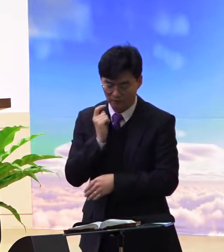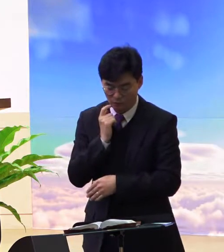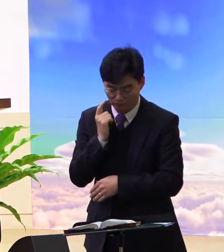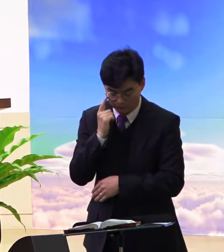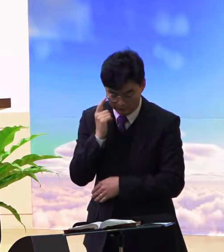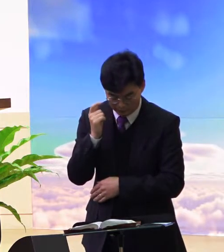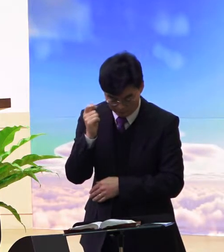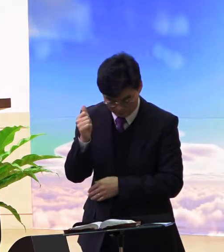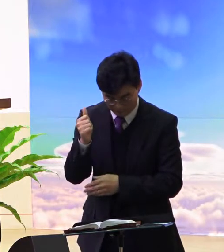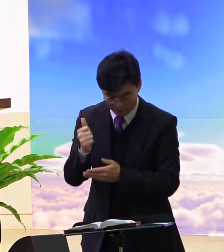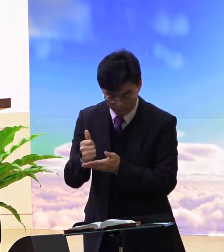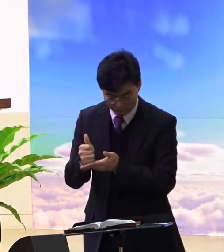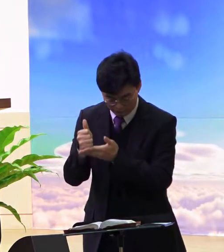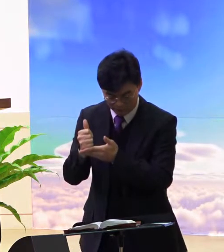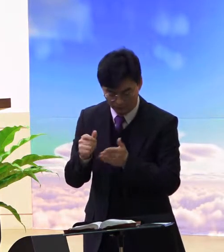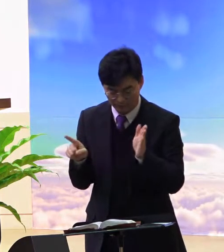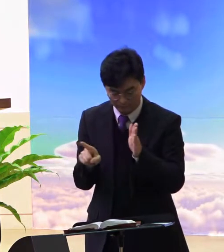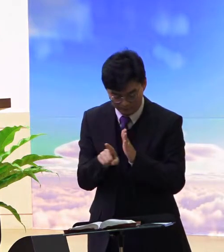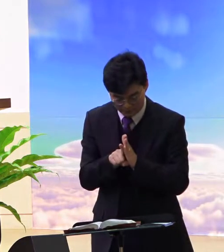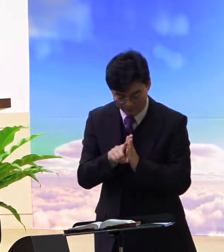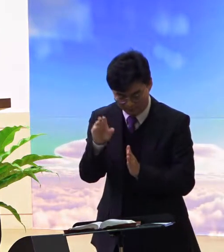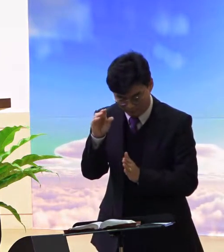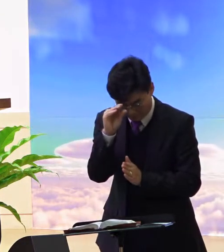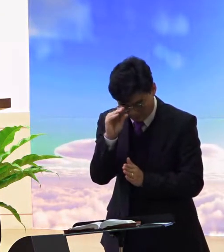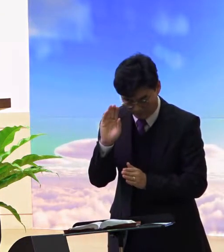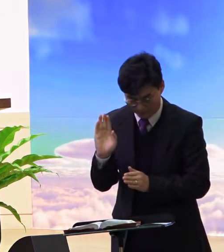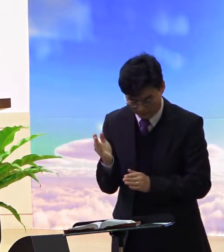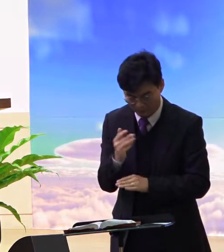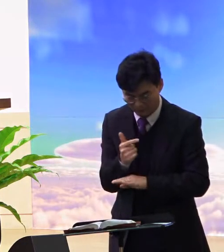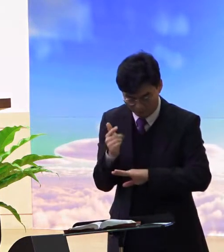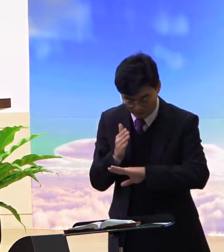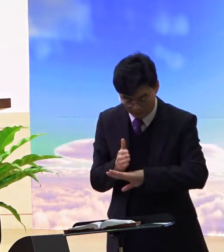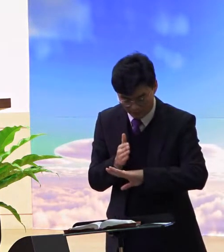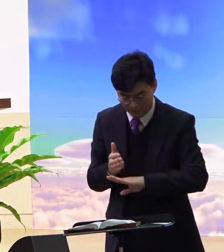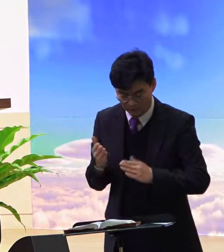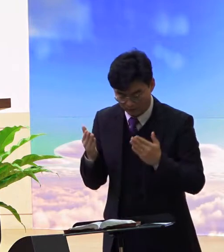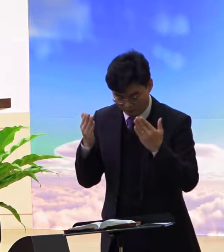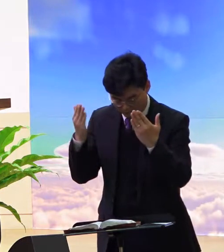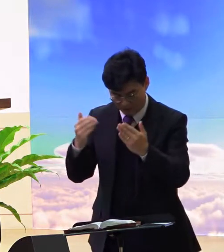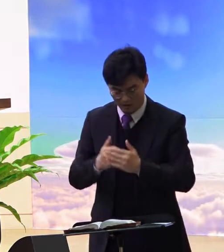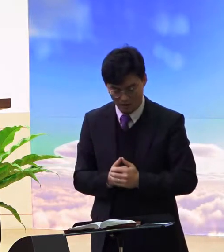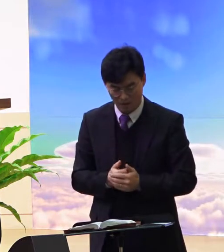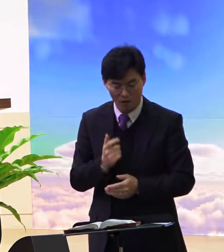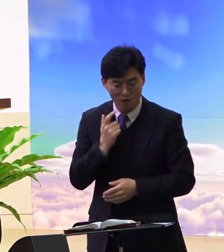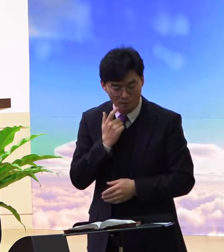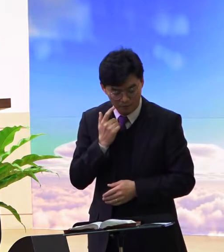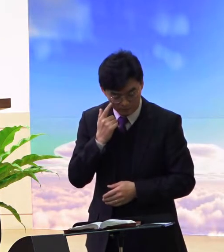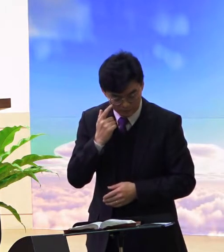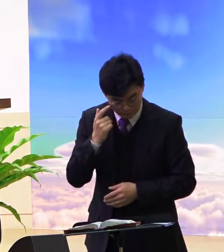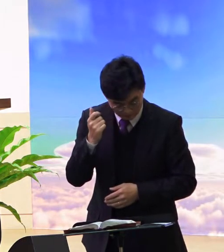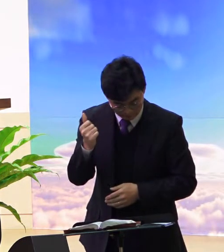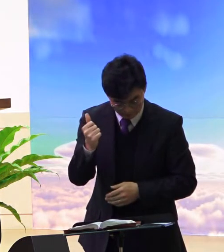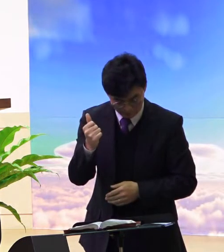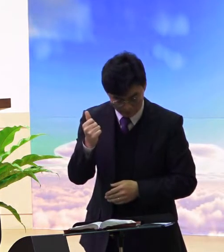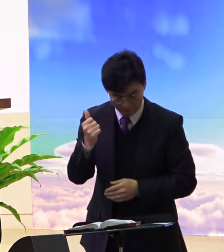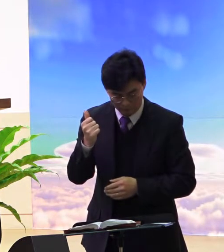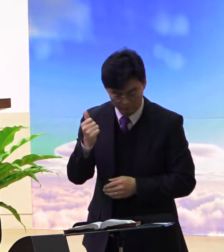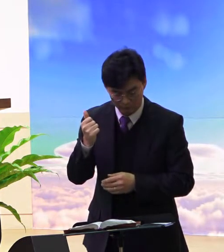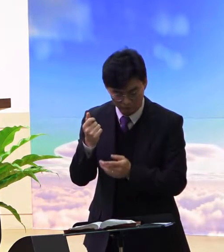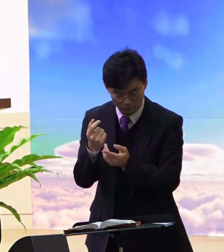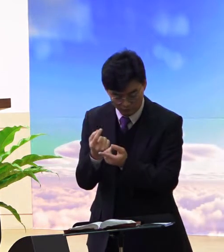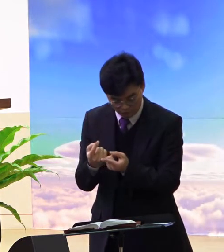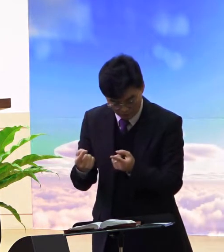또한 감사드립니다. 앞으로도 제2, 제3의 원로 목사님에 대한 꿈을 가지게 하시고 이를